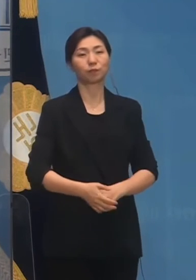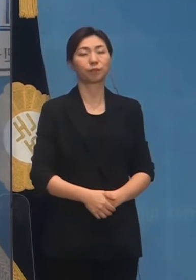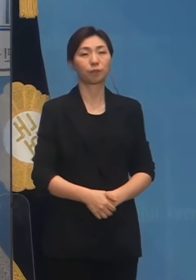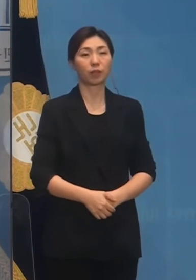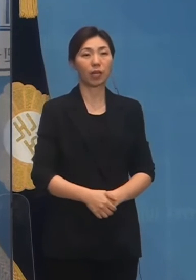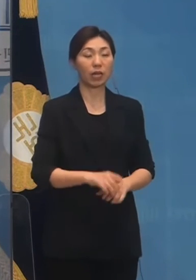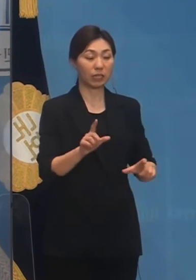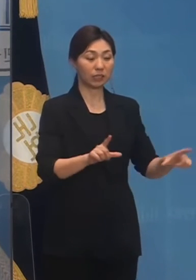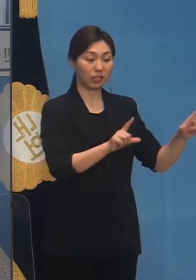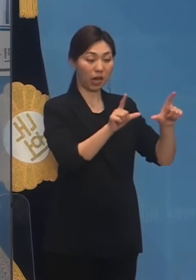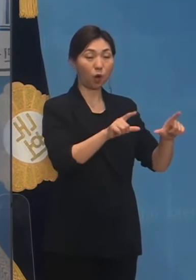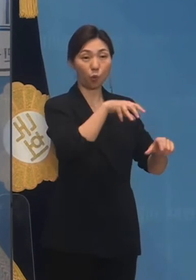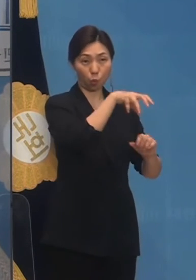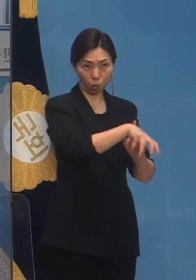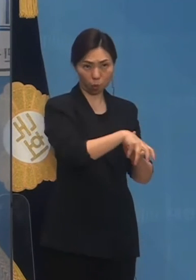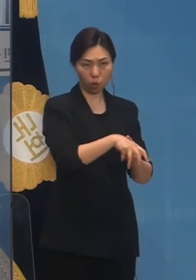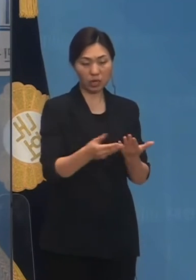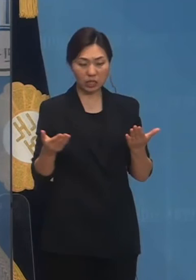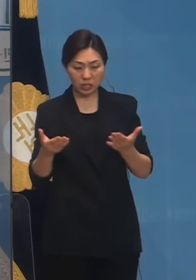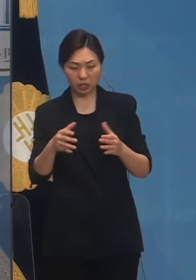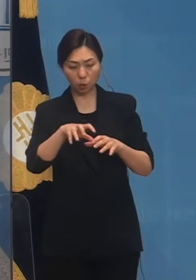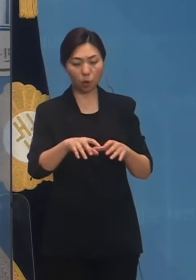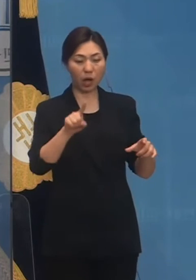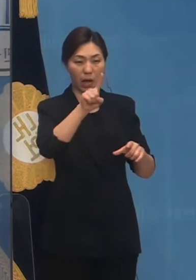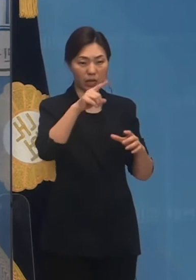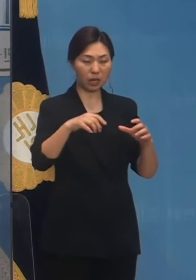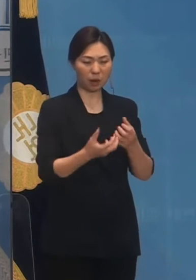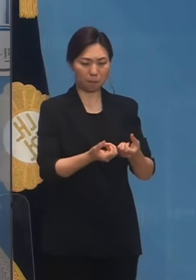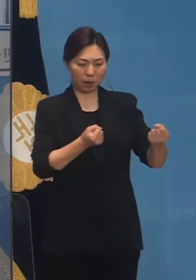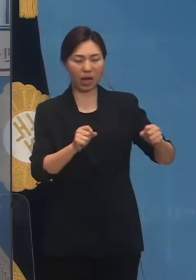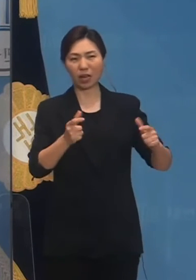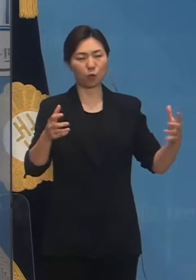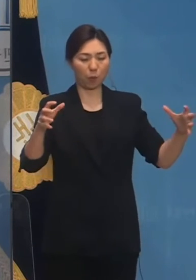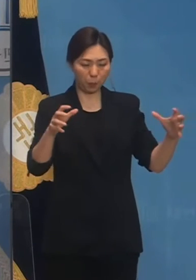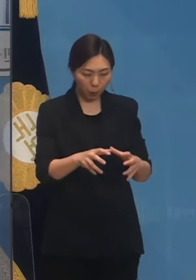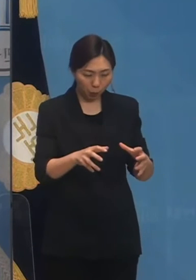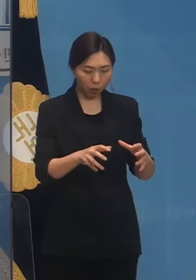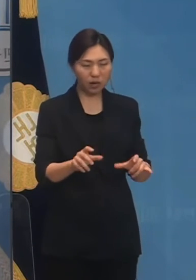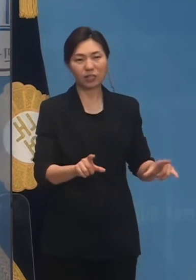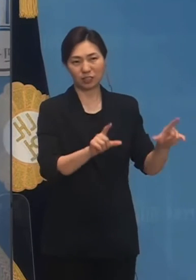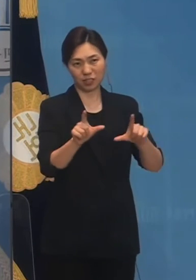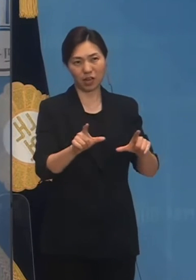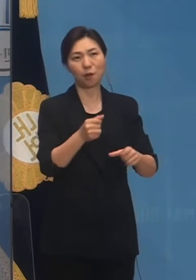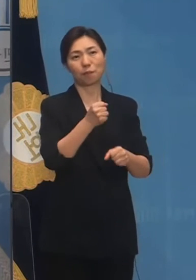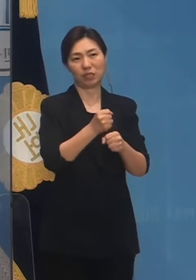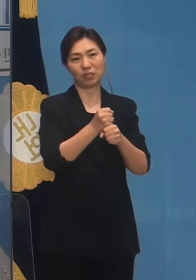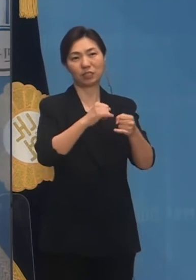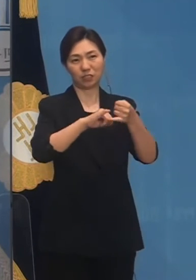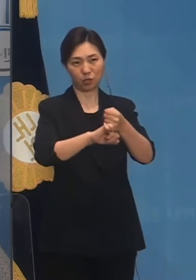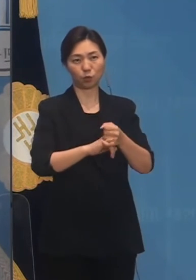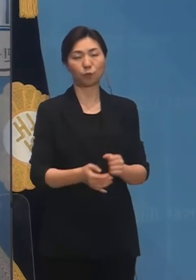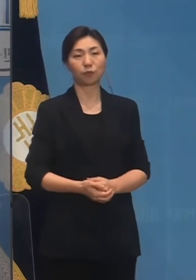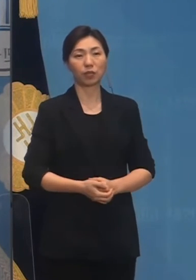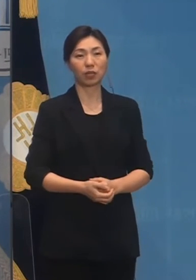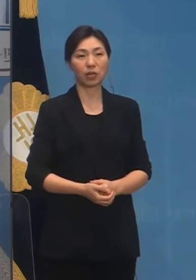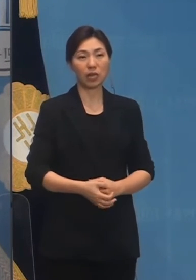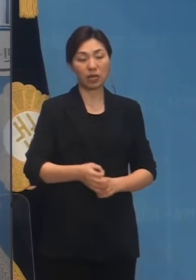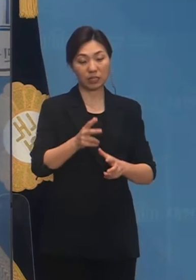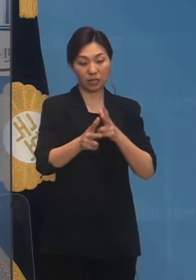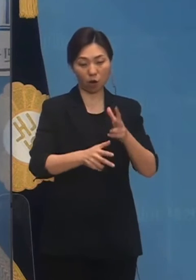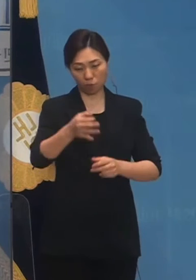일하는 곳이 한 곳에 있는 자족도시를 건설하겠습니다. 경기도가 직접 실시하는 개발사업도 산업과 일자리를